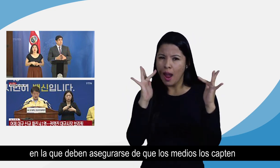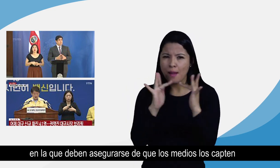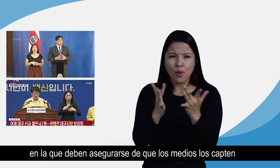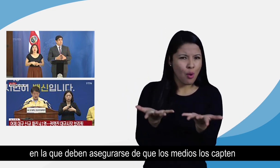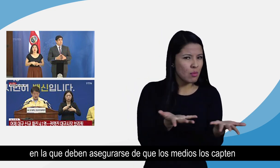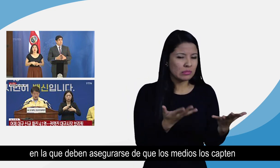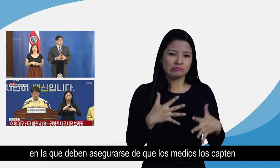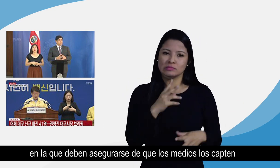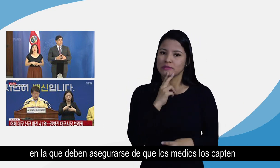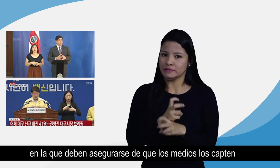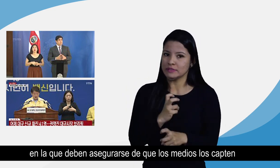medios los gasten.